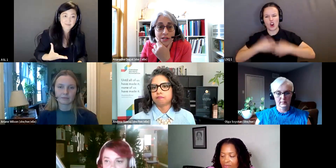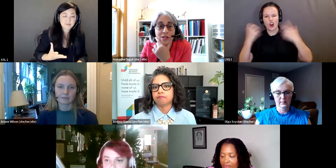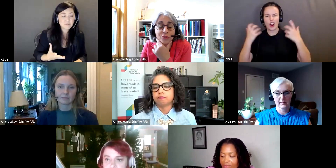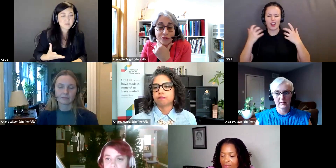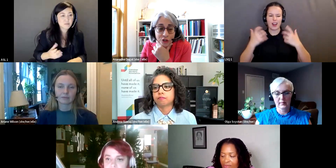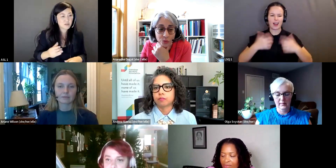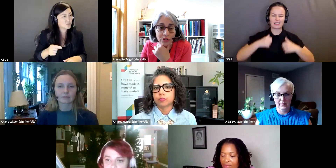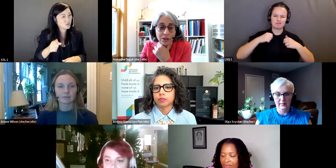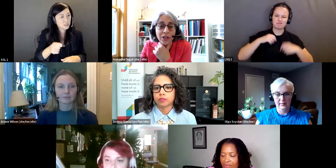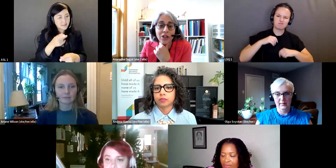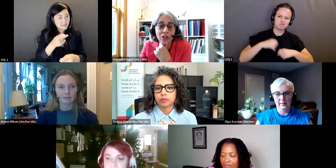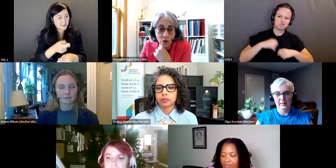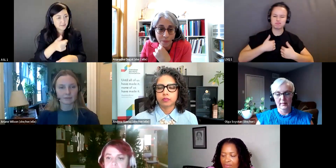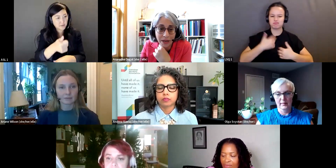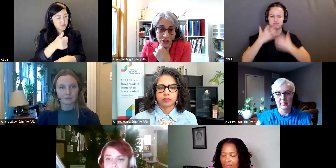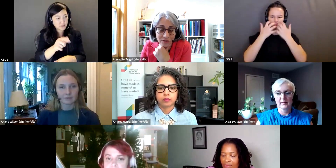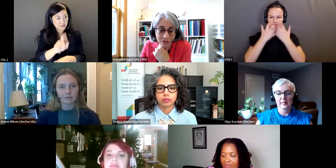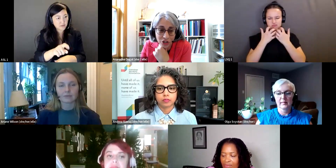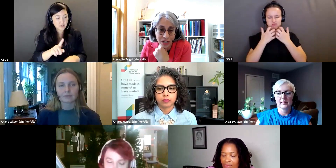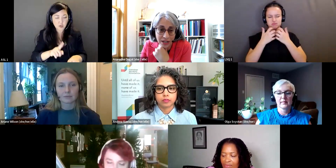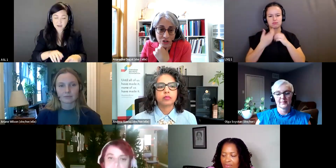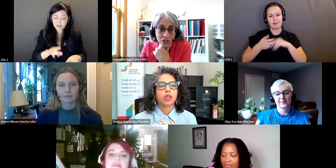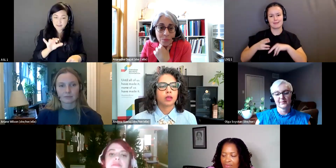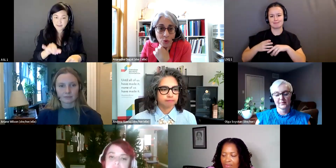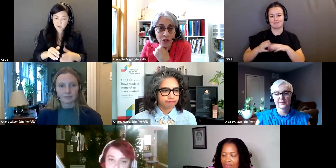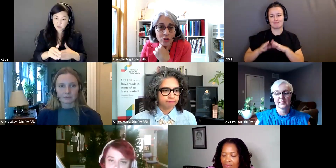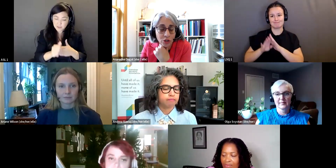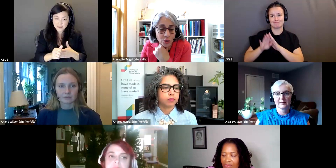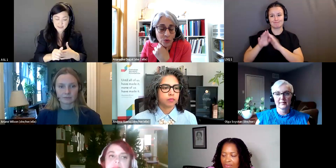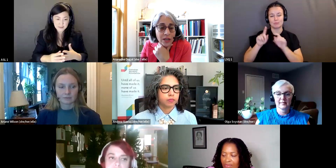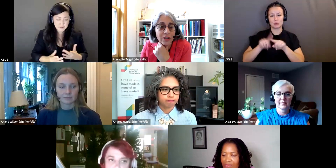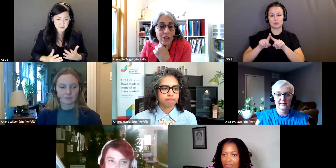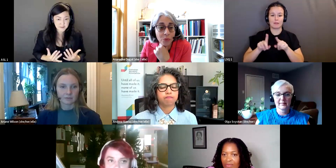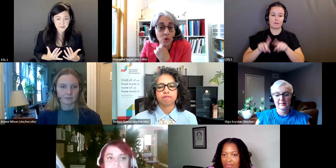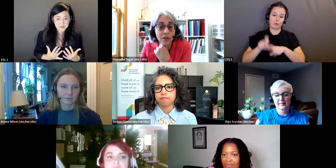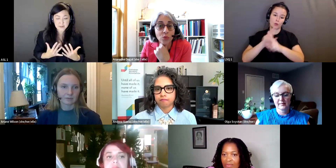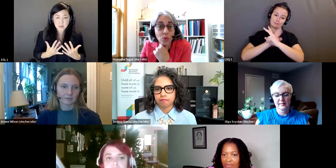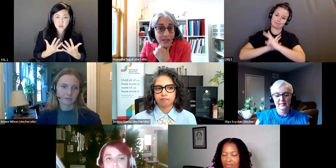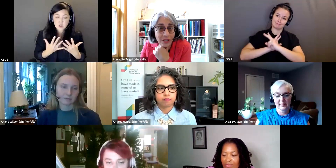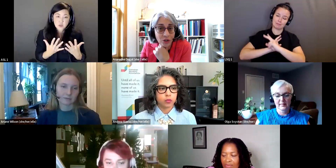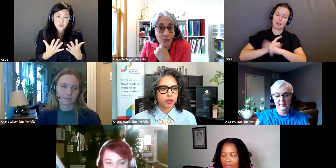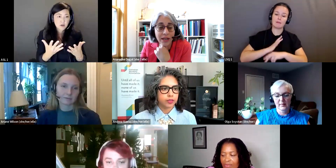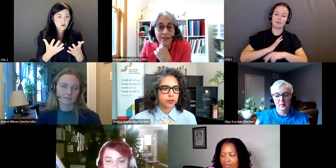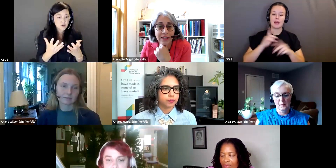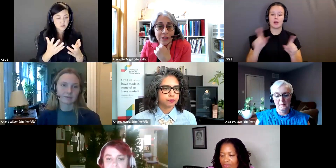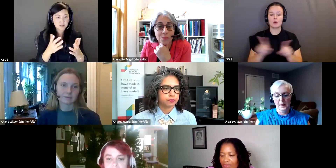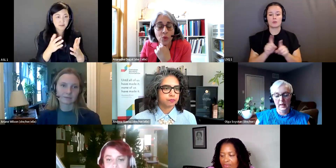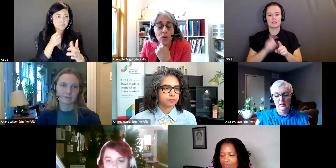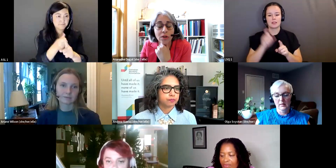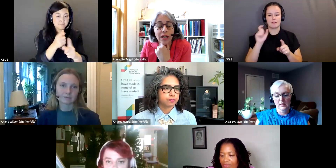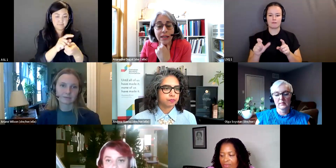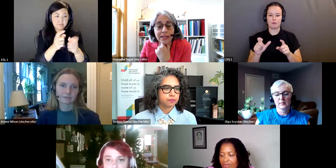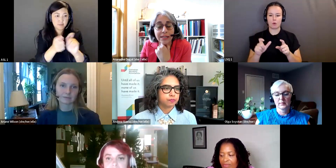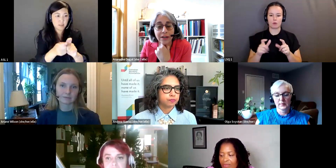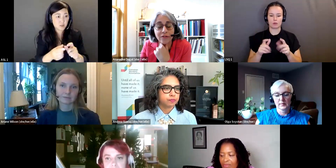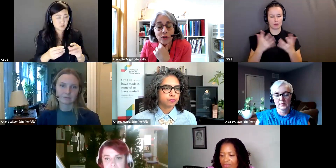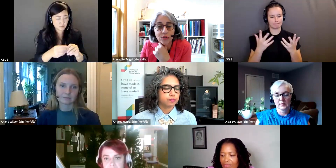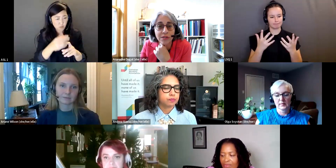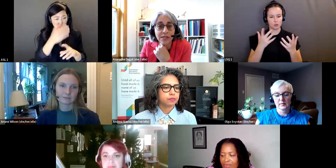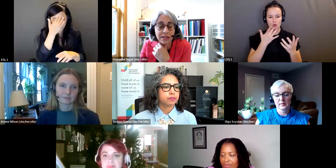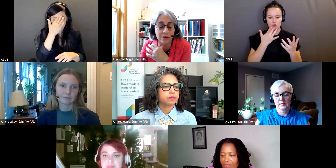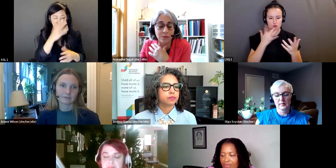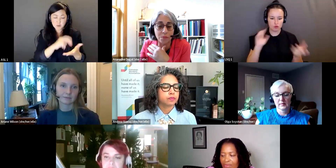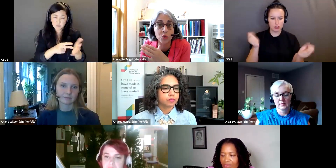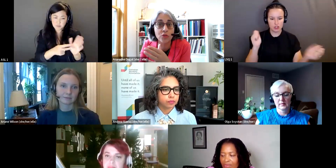notre tristesse augmentent. Donc, il faut savoir prendre soin de soi, mais en même temps, c'est une façon d'alimenter notre passion pour le